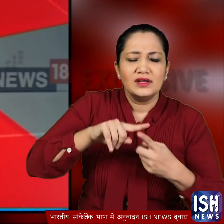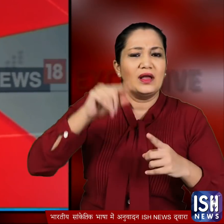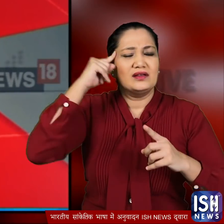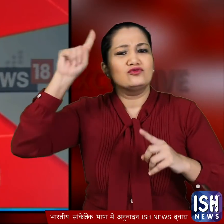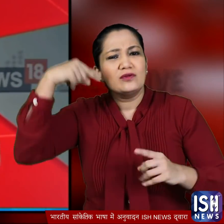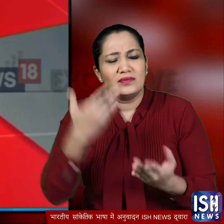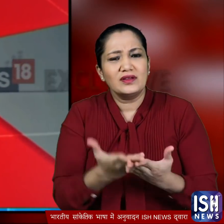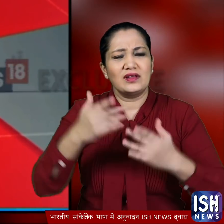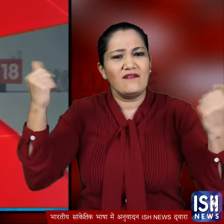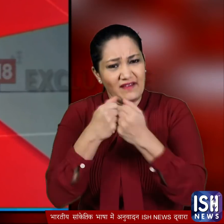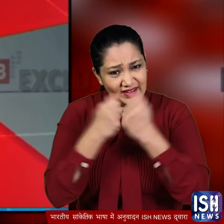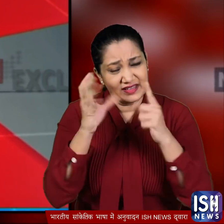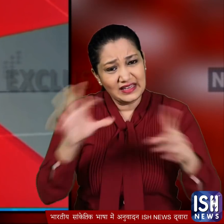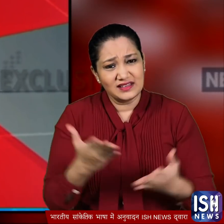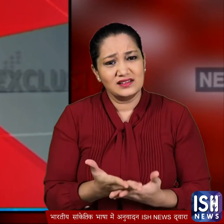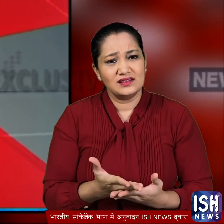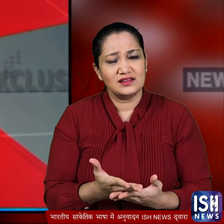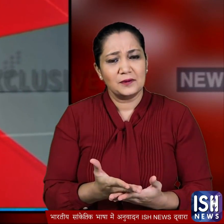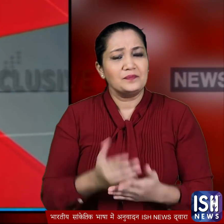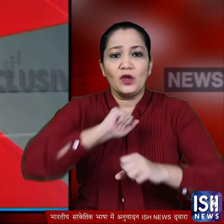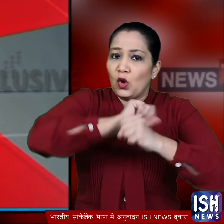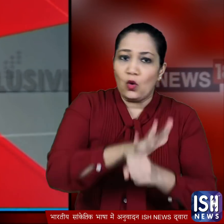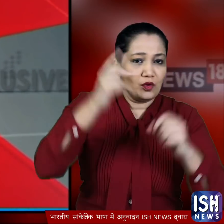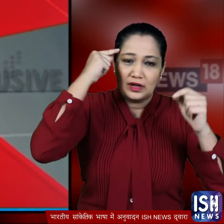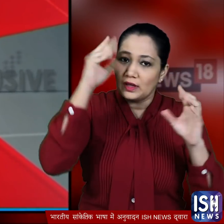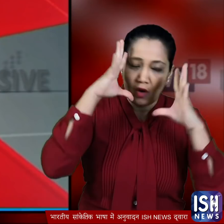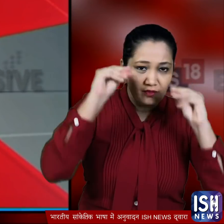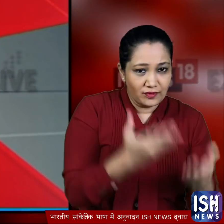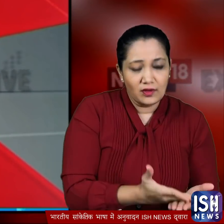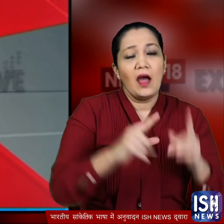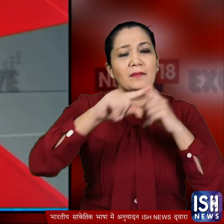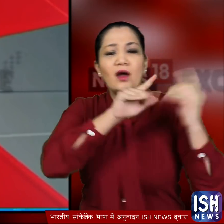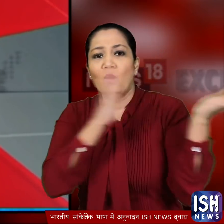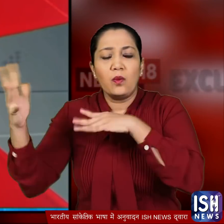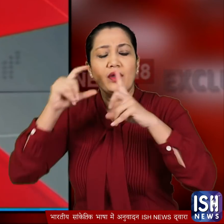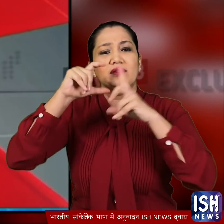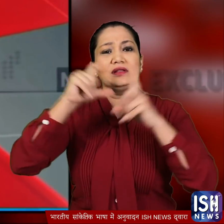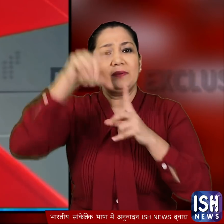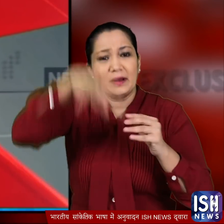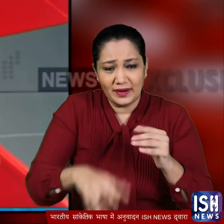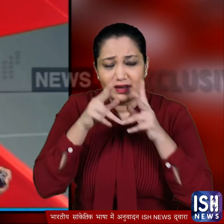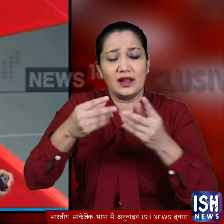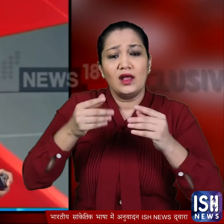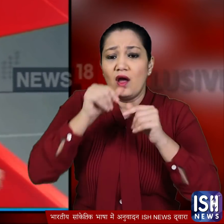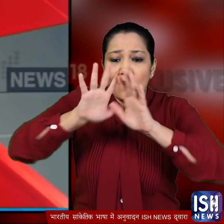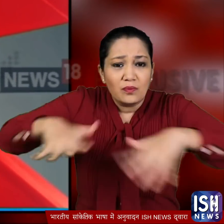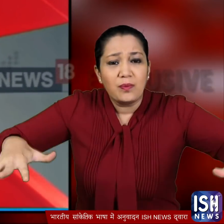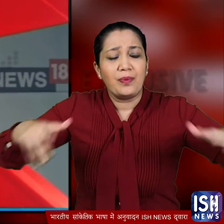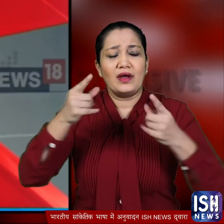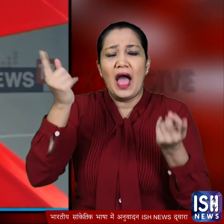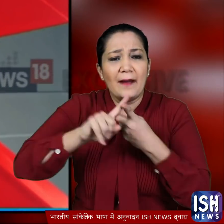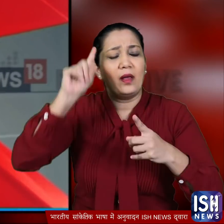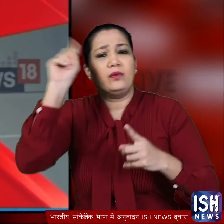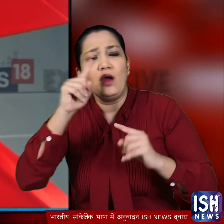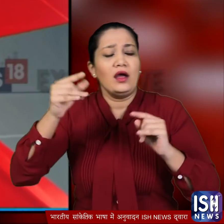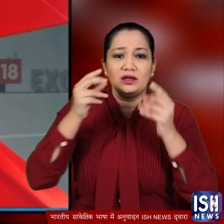तरह खून खराबा शुरू कर दिया, जिन्हें न तो कोरोना की परवाह थी, न मौसम विभाग की चेतावनी का डर था कि अभी समंदर किनारे नशे की